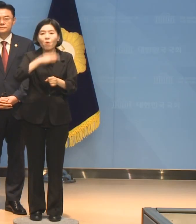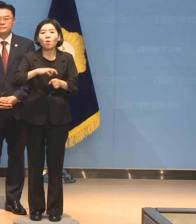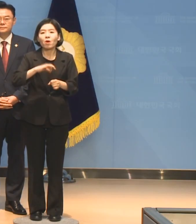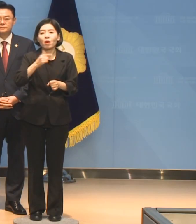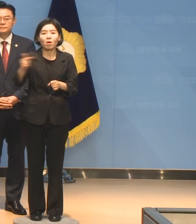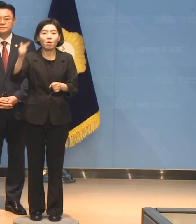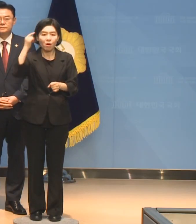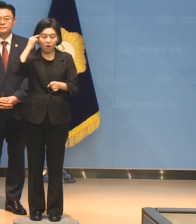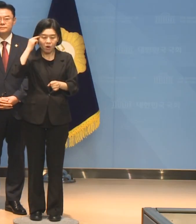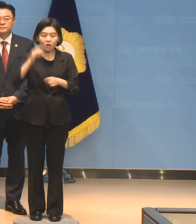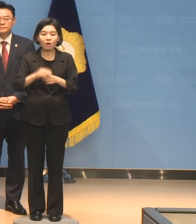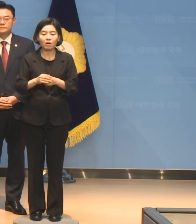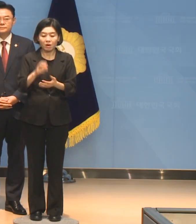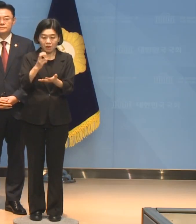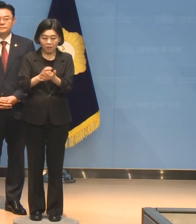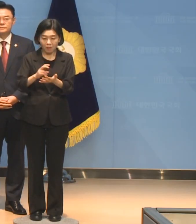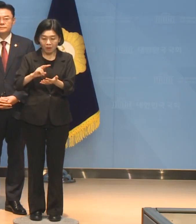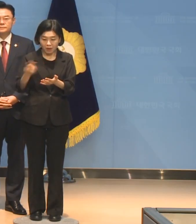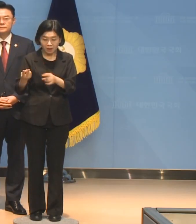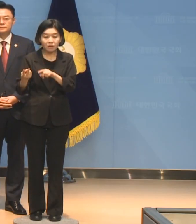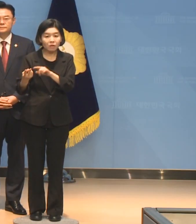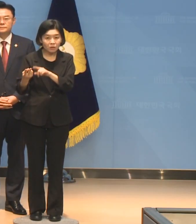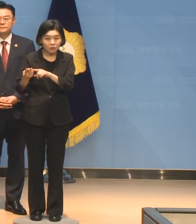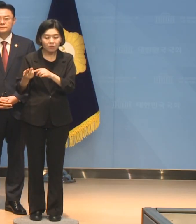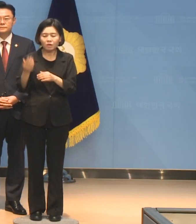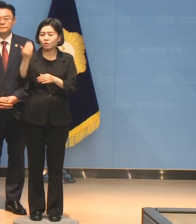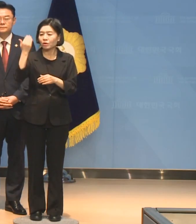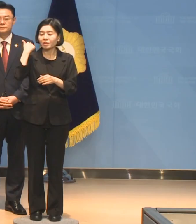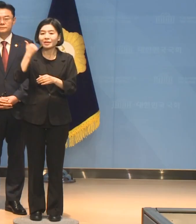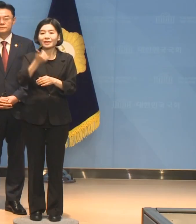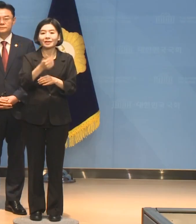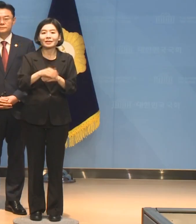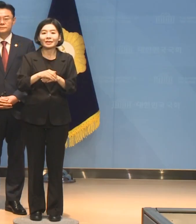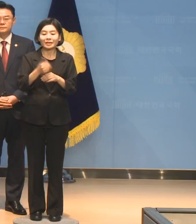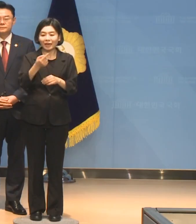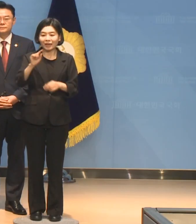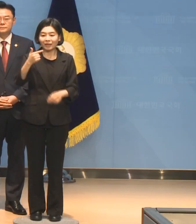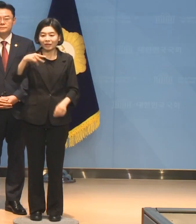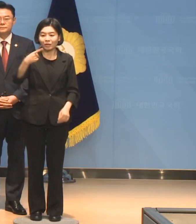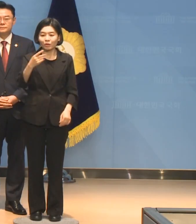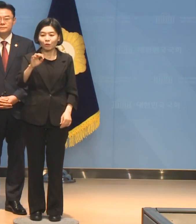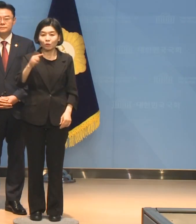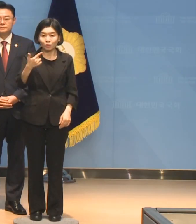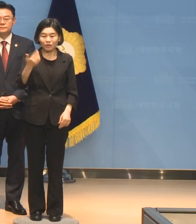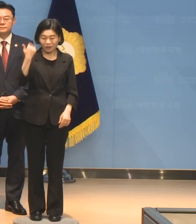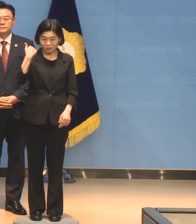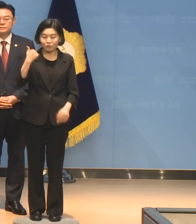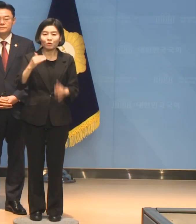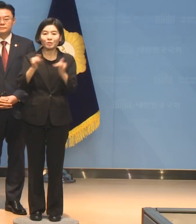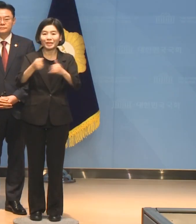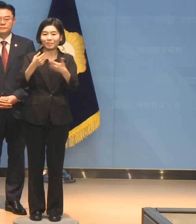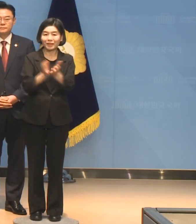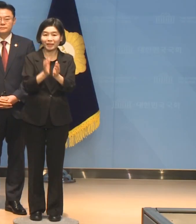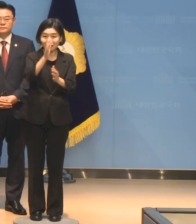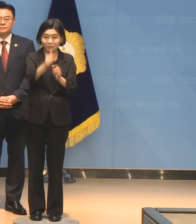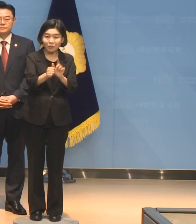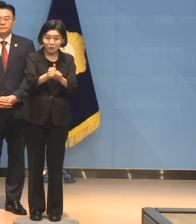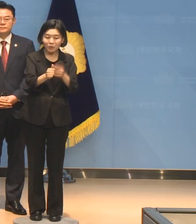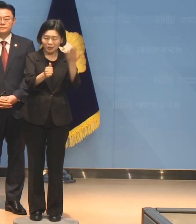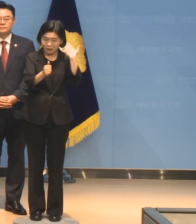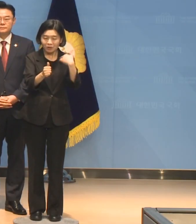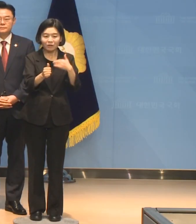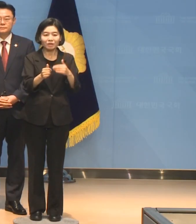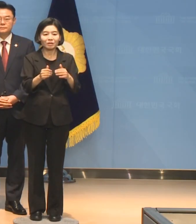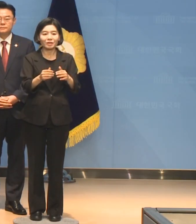그리고 이번 법 개정은 최근에 한동훈 국민의힘 전 대표가 민심 경청 투어를